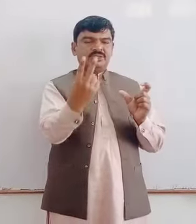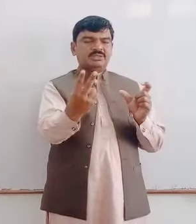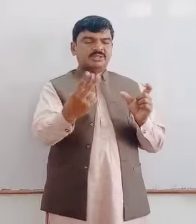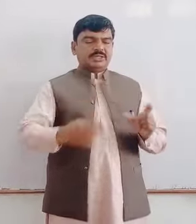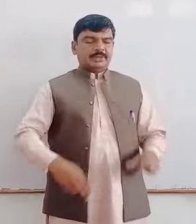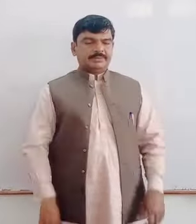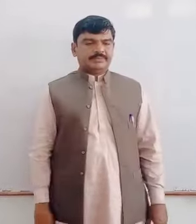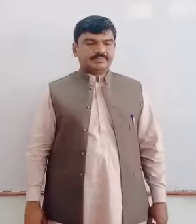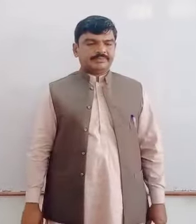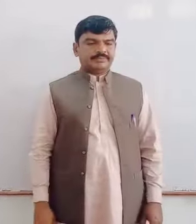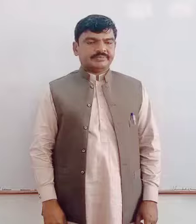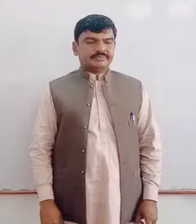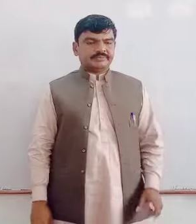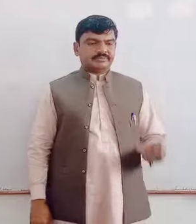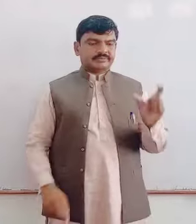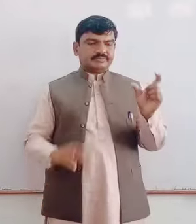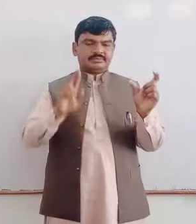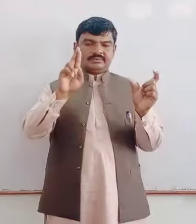जमादुल सानी, रजब,